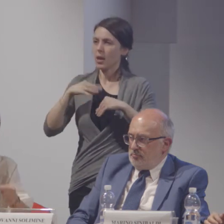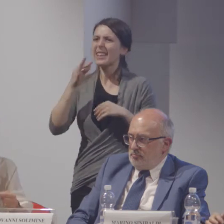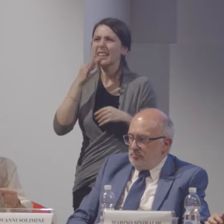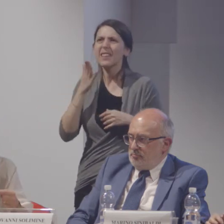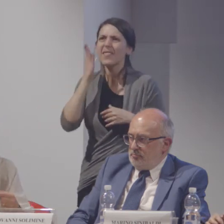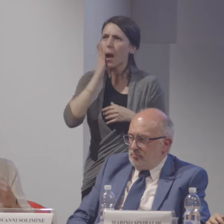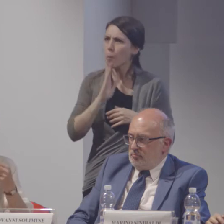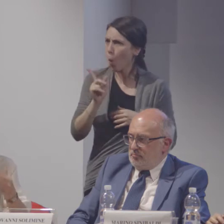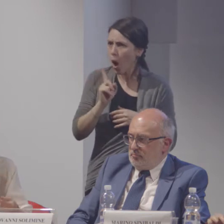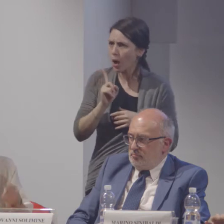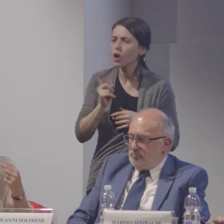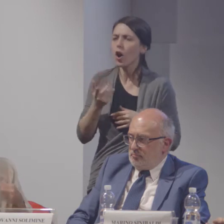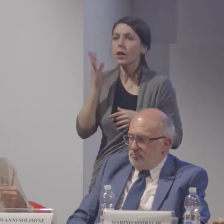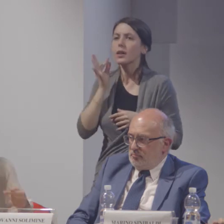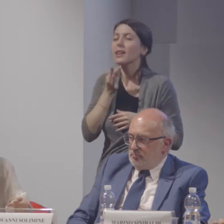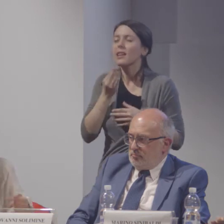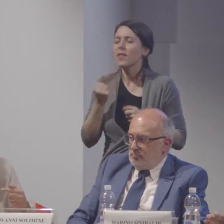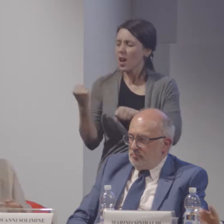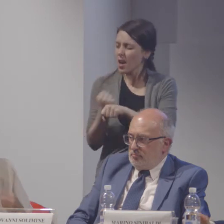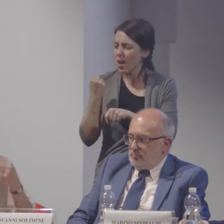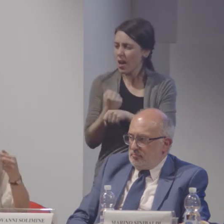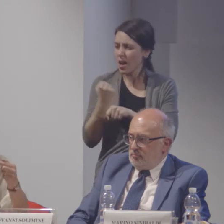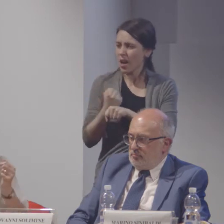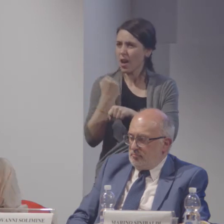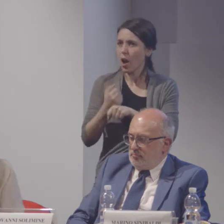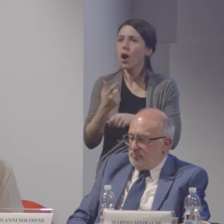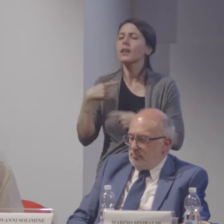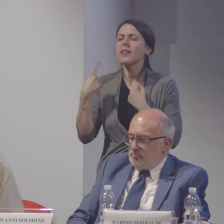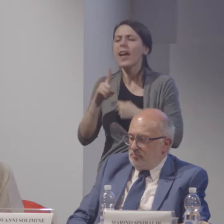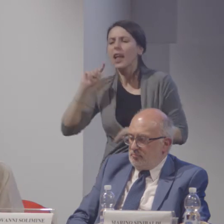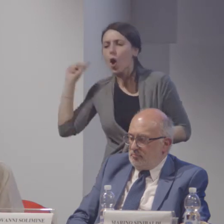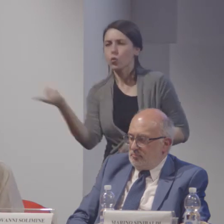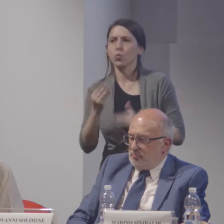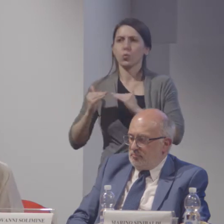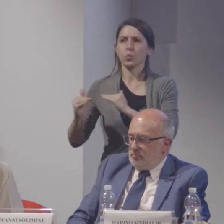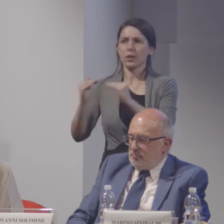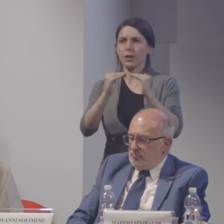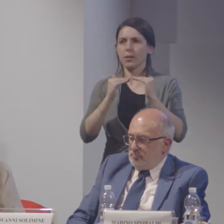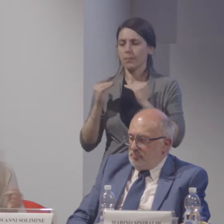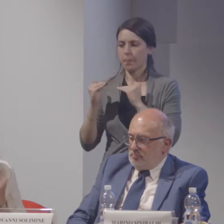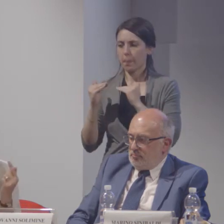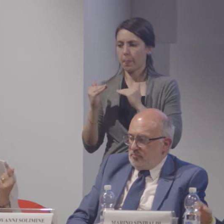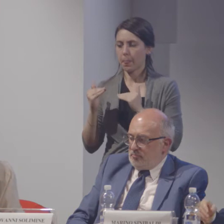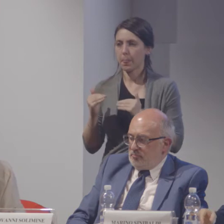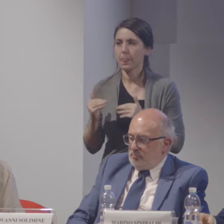lavorare molto perché anche l'ultimo possa farcela. Quindi